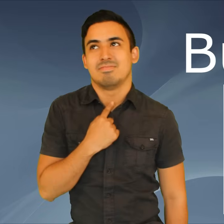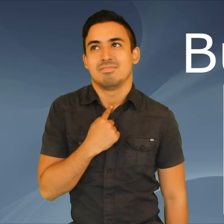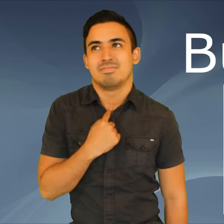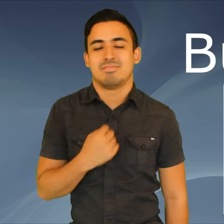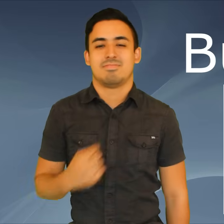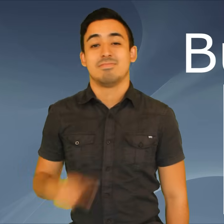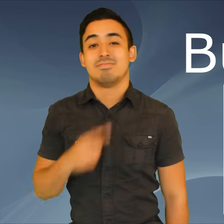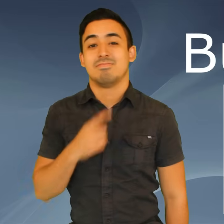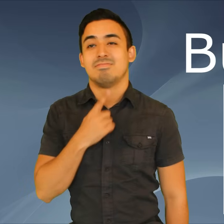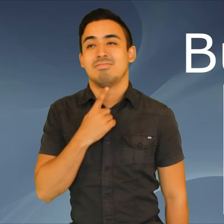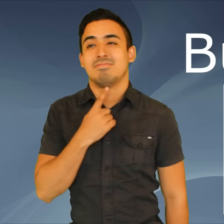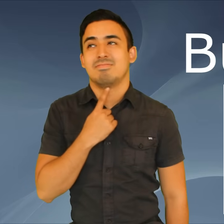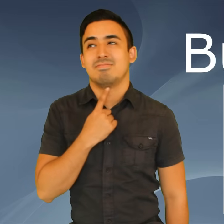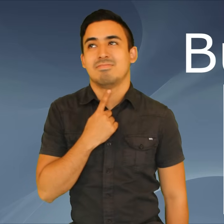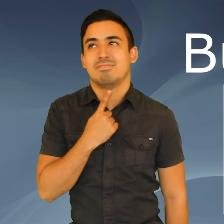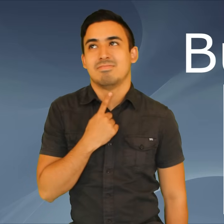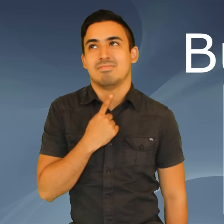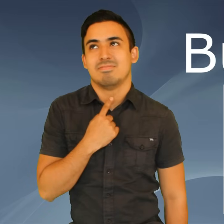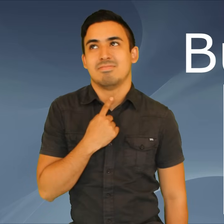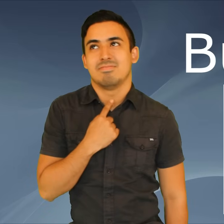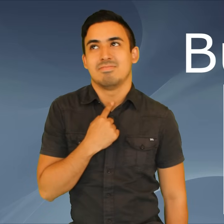Buscar. Buscar.